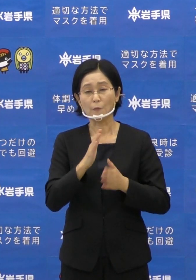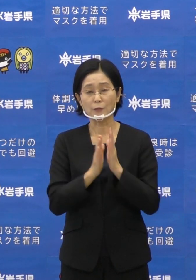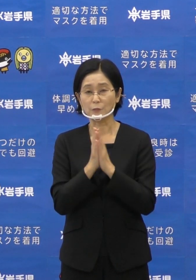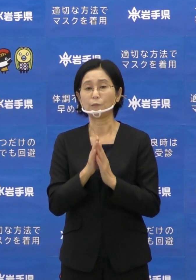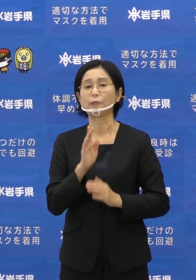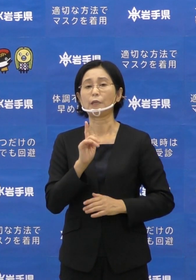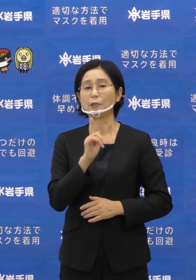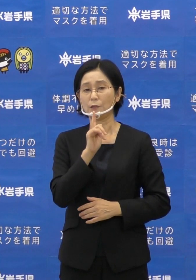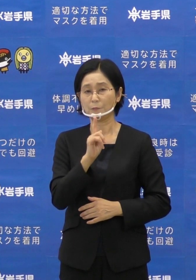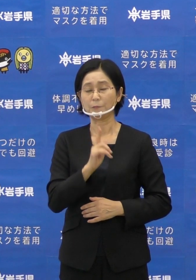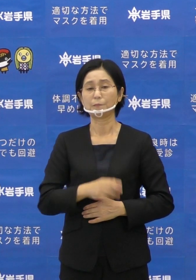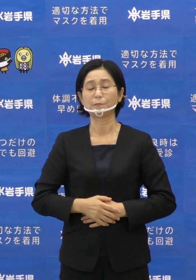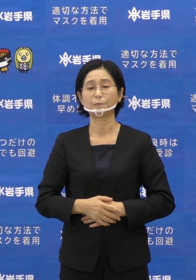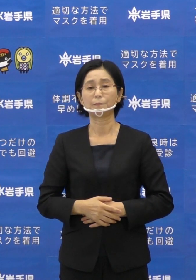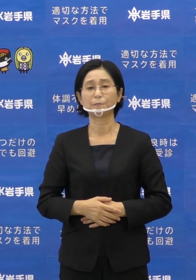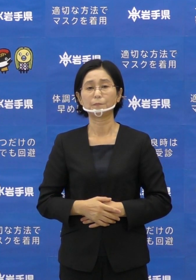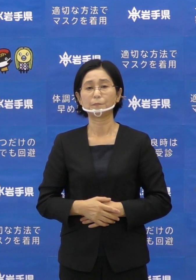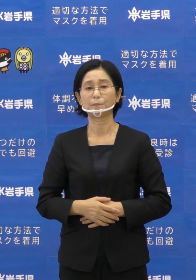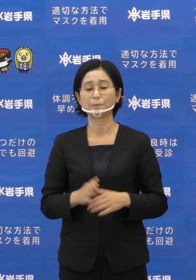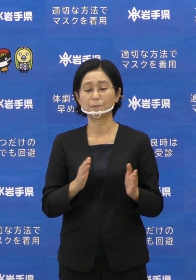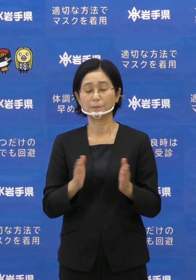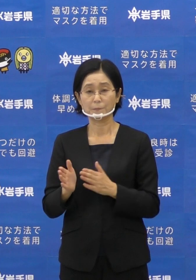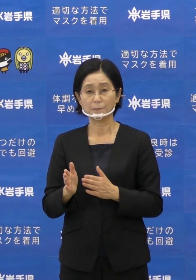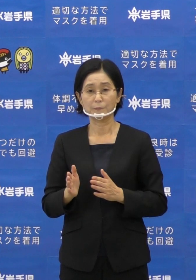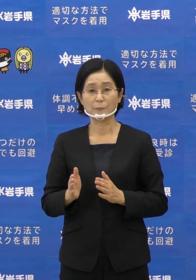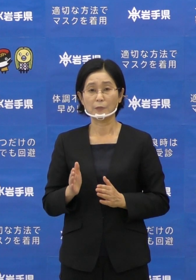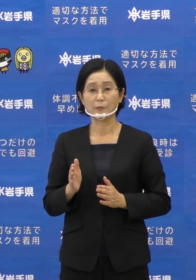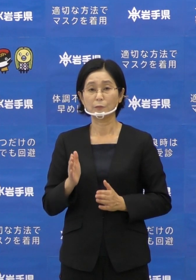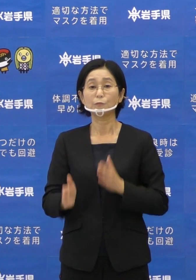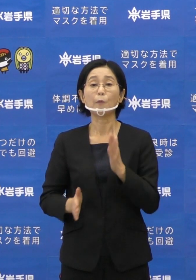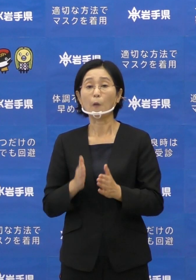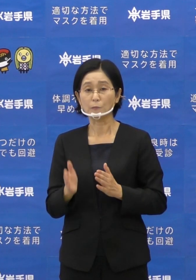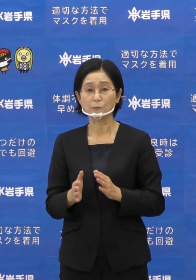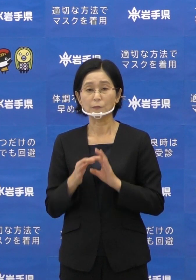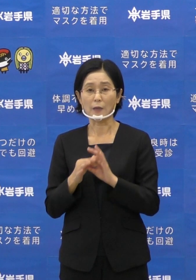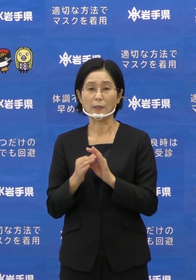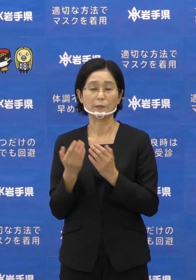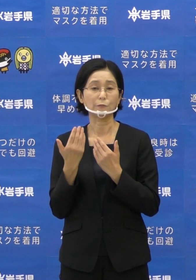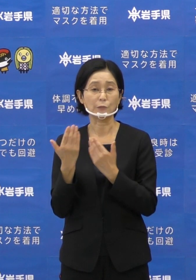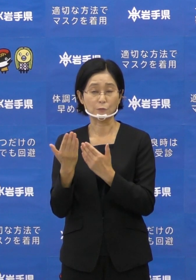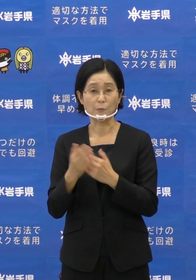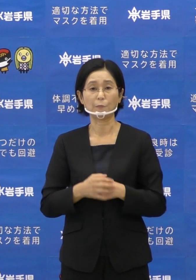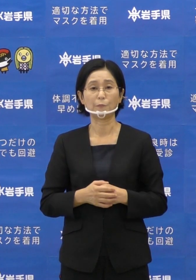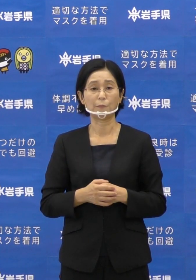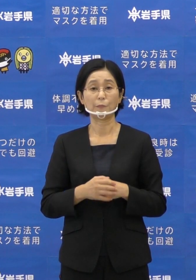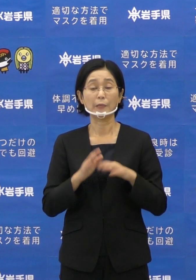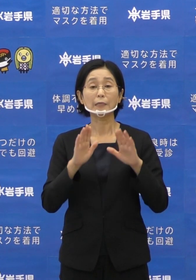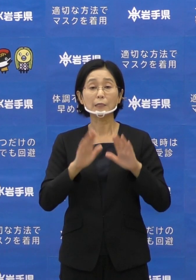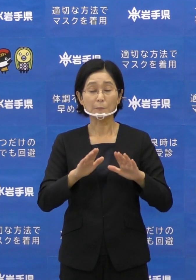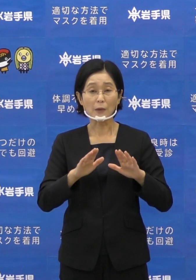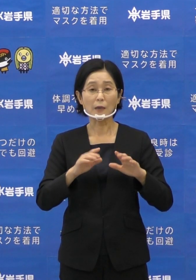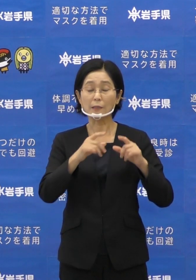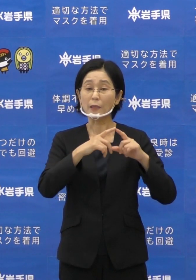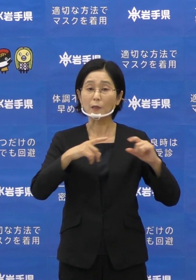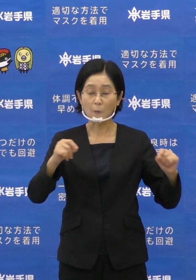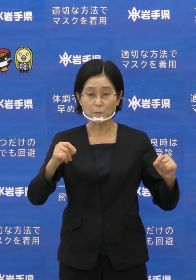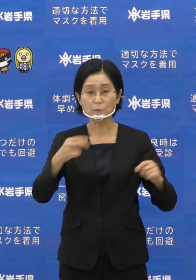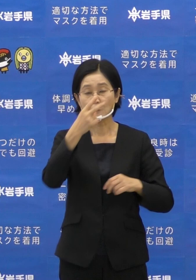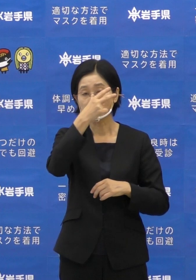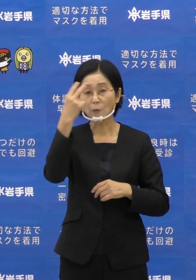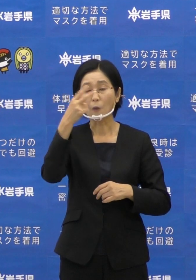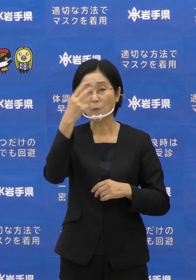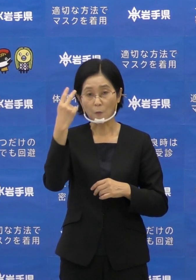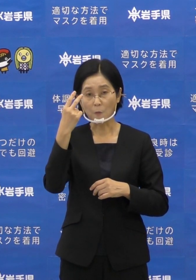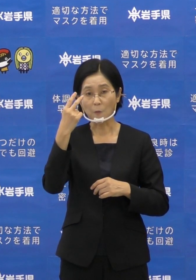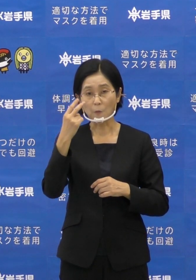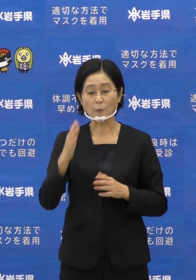ありがとうございます。そして私からもう一件、スポーツ関連なんですけれども、今インターハイと夏の高校野